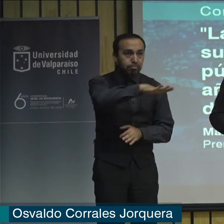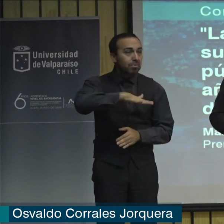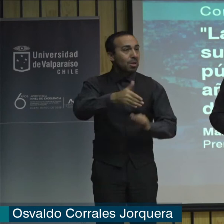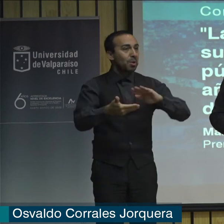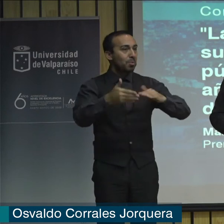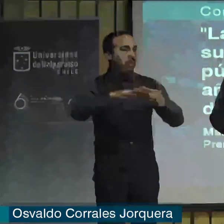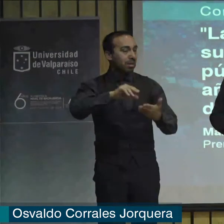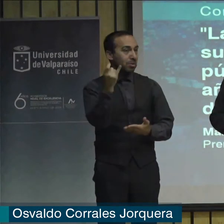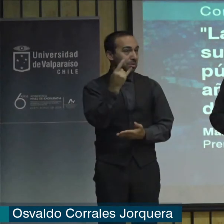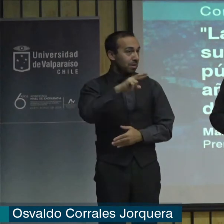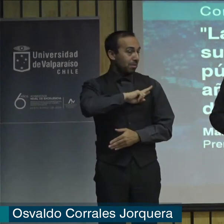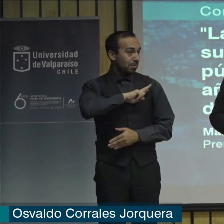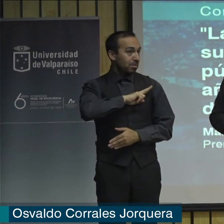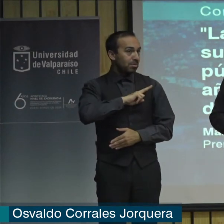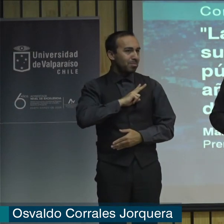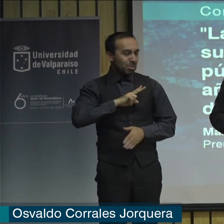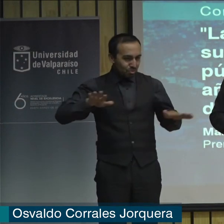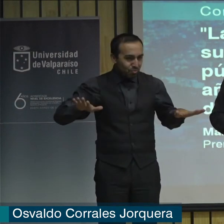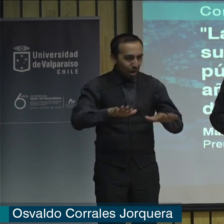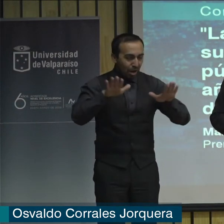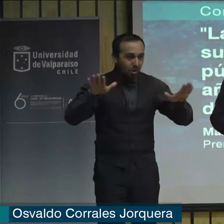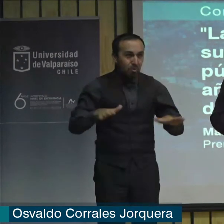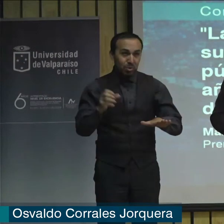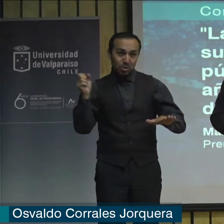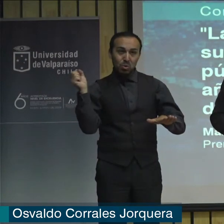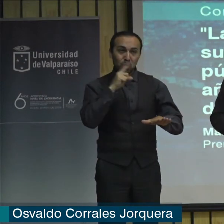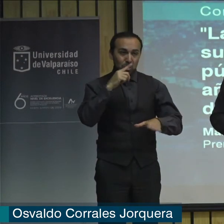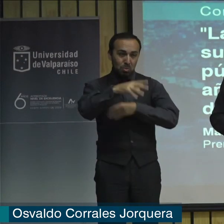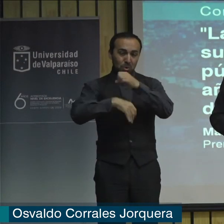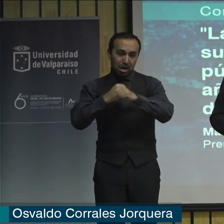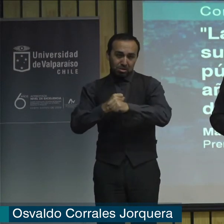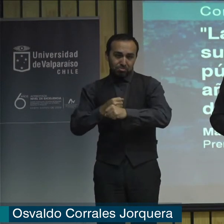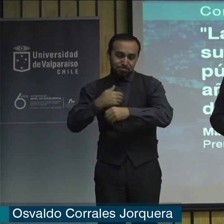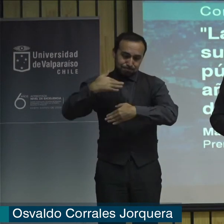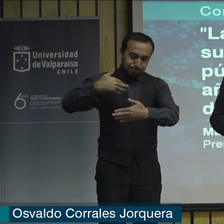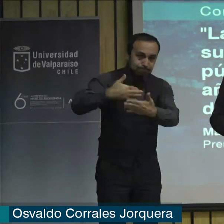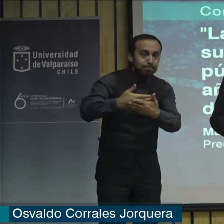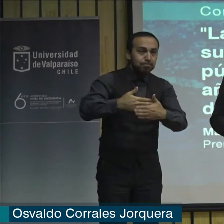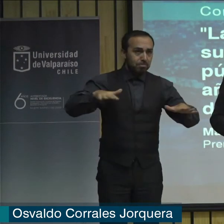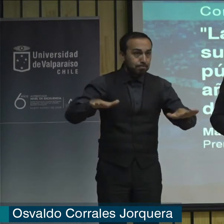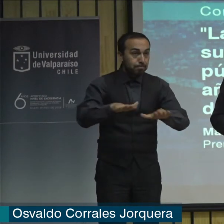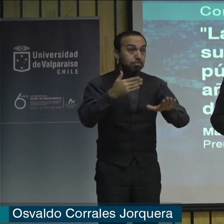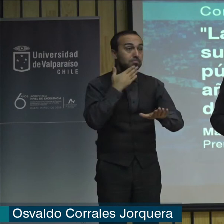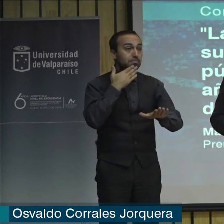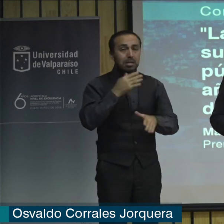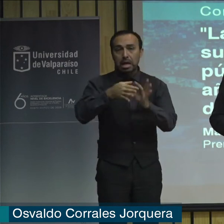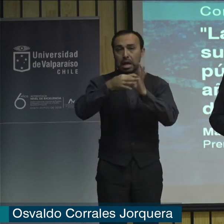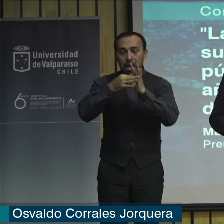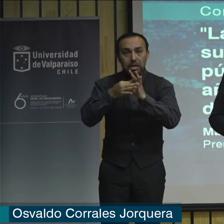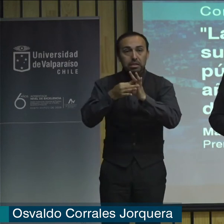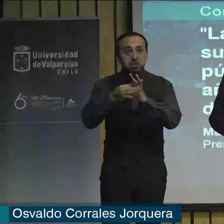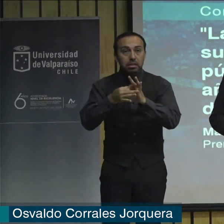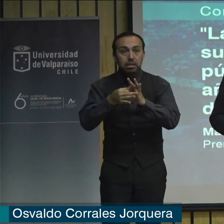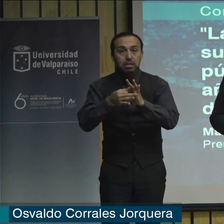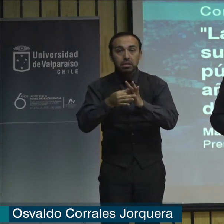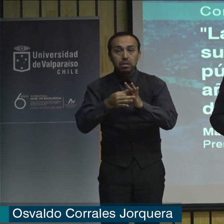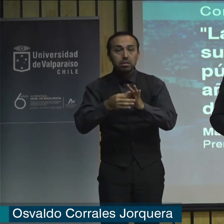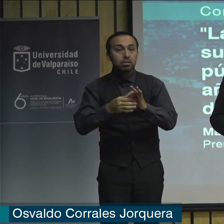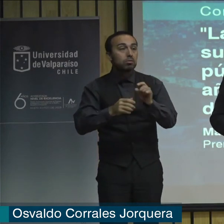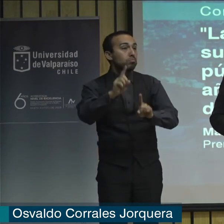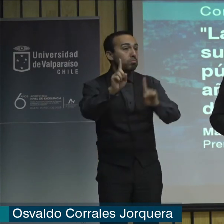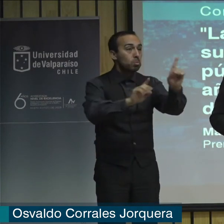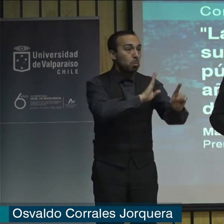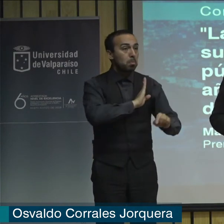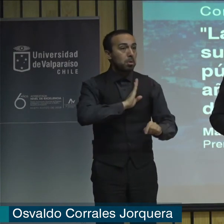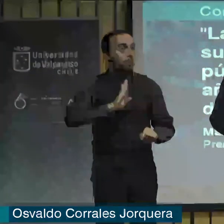el esfuerzo desplegado en los últimos años dar las gracias También de manera póstuma a aquellos integrantes de